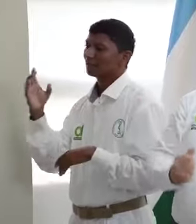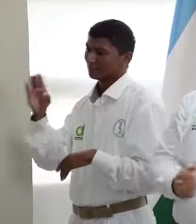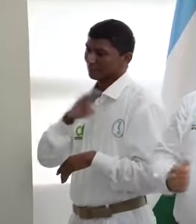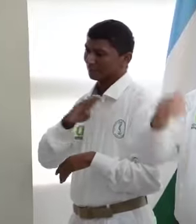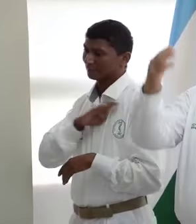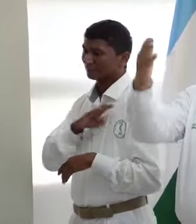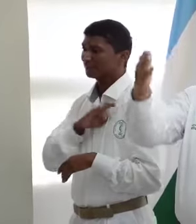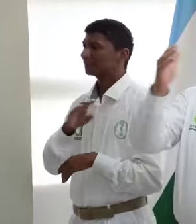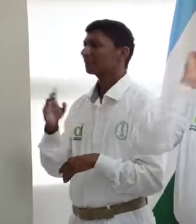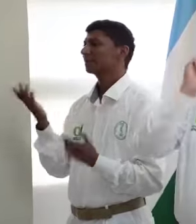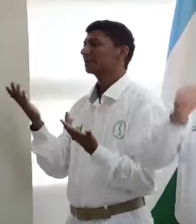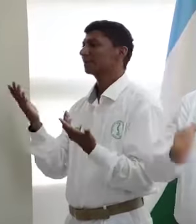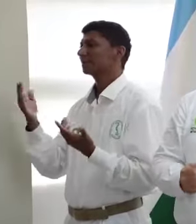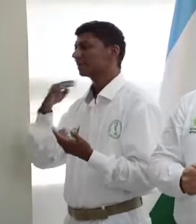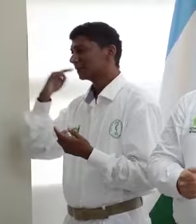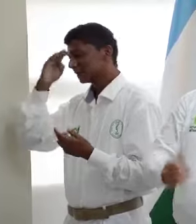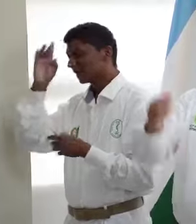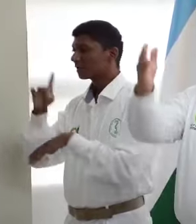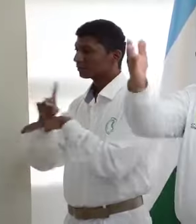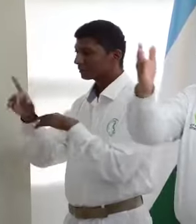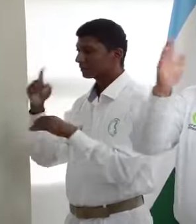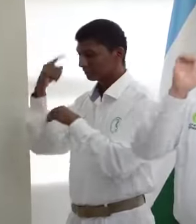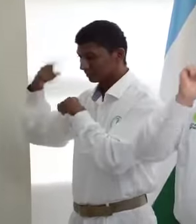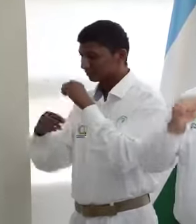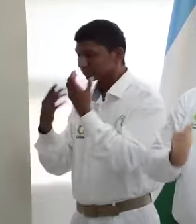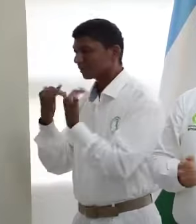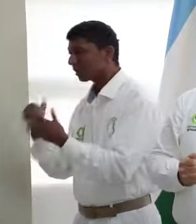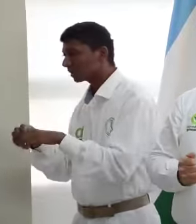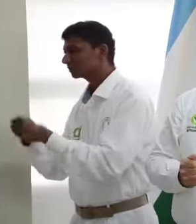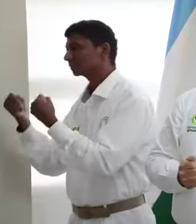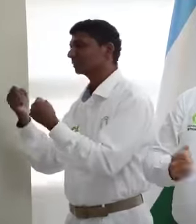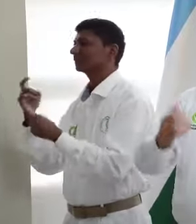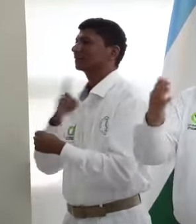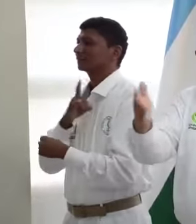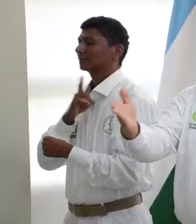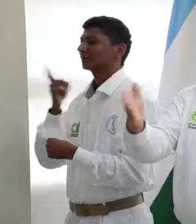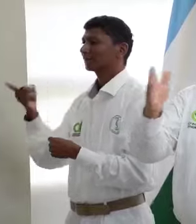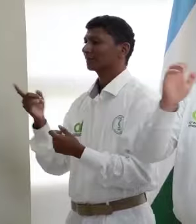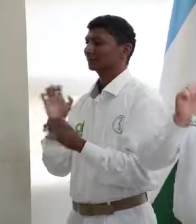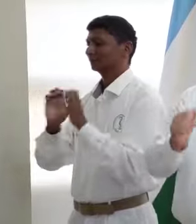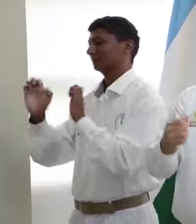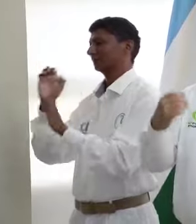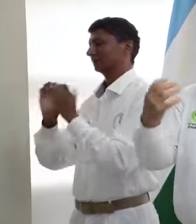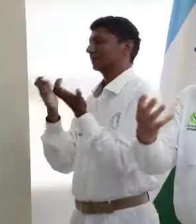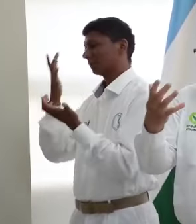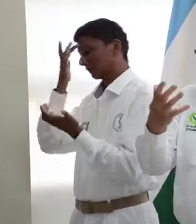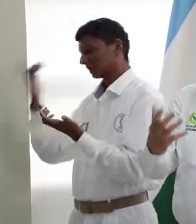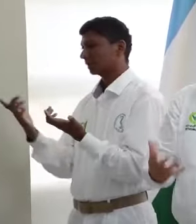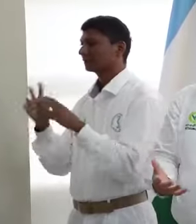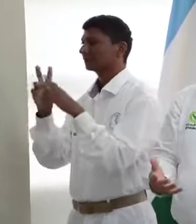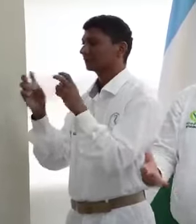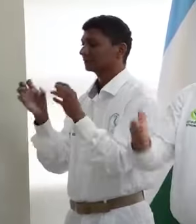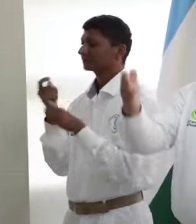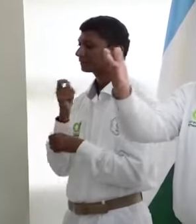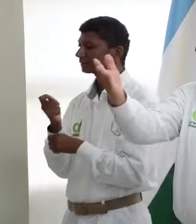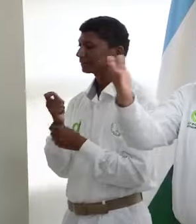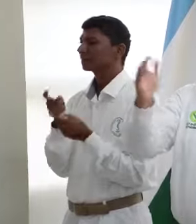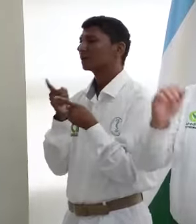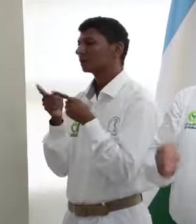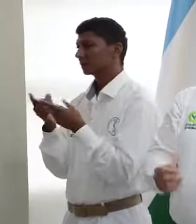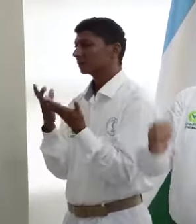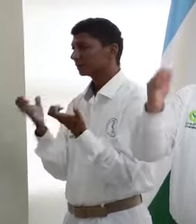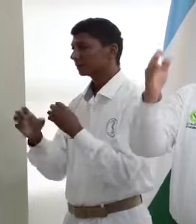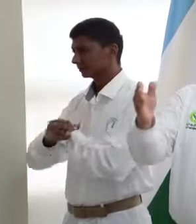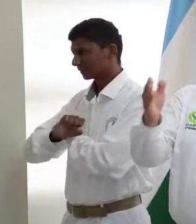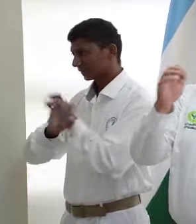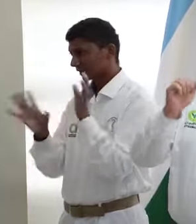ligera, autorizó el ingreso del ESMAD con las consecuencias que tiene la Universidad de Antioquia y el rechazo que eso tiene por ser un tema tan sensible. Así que yo quiero